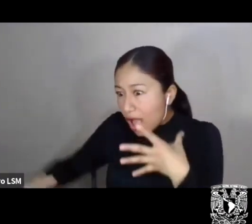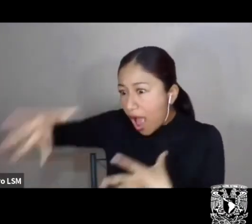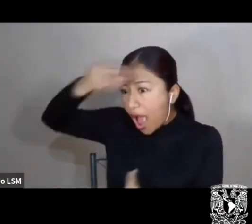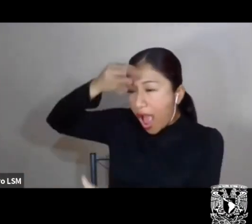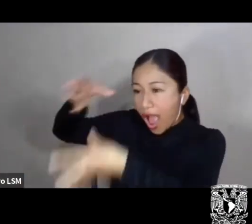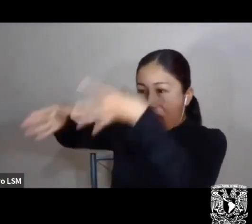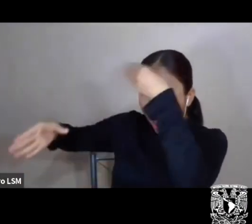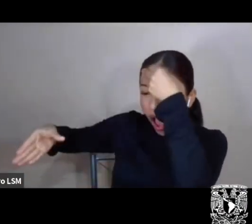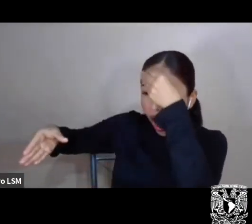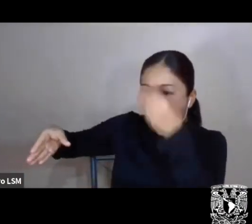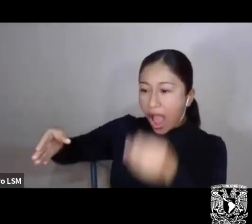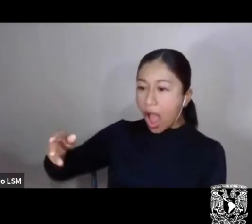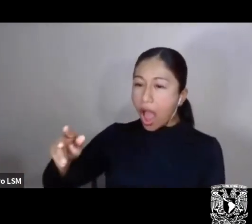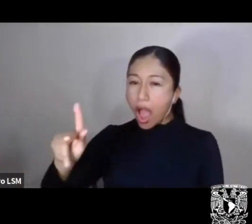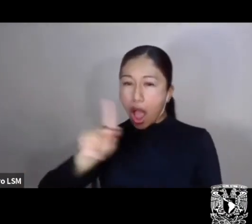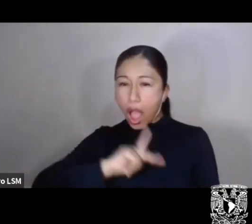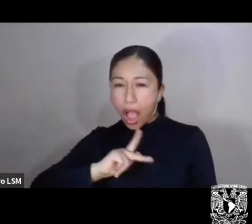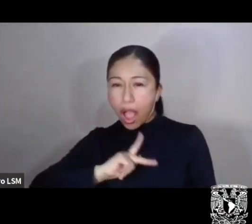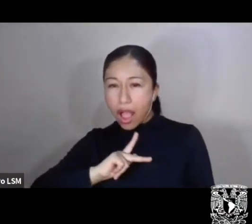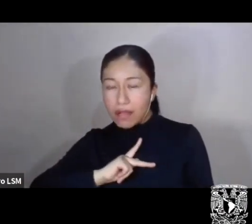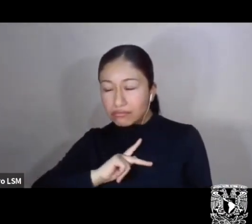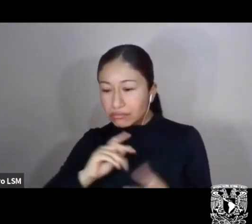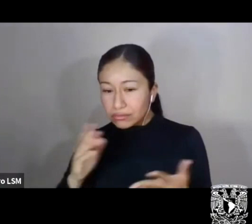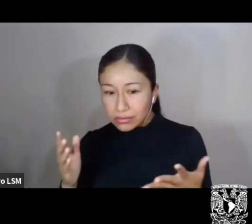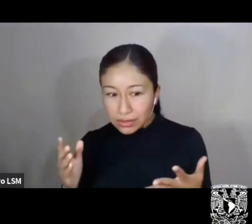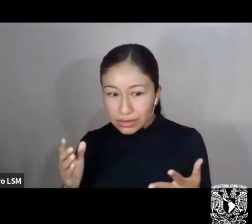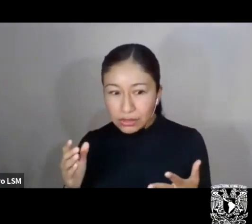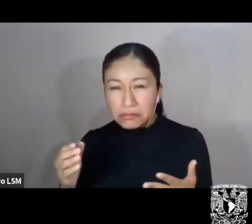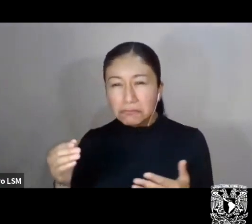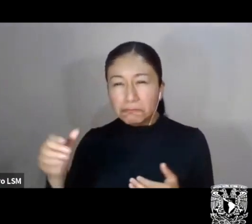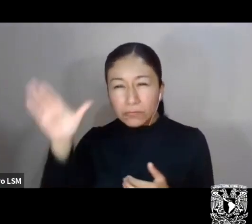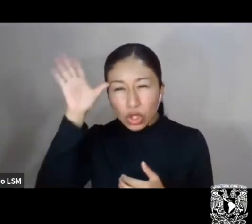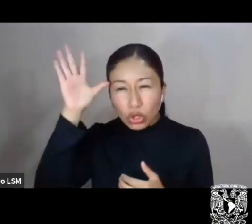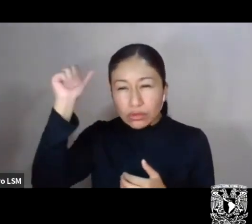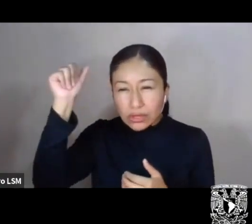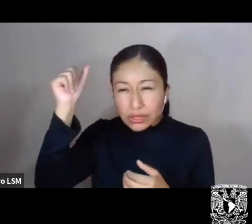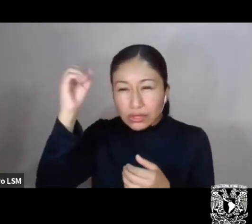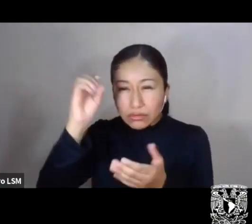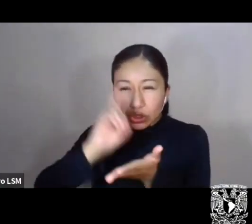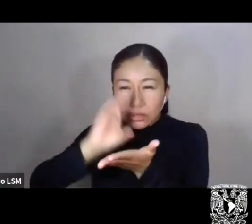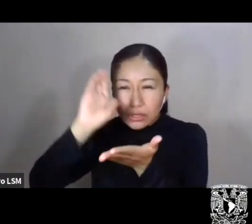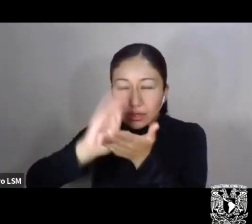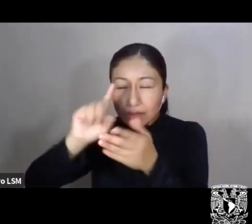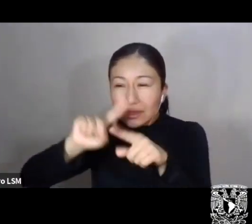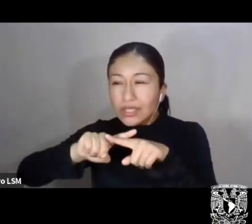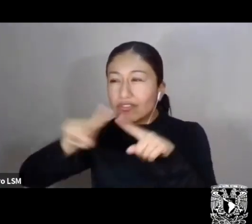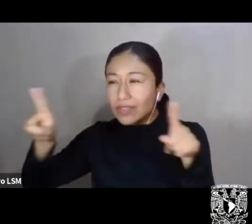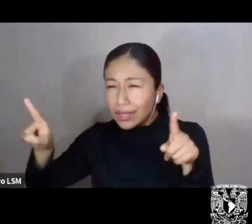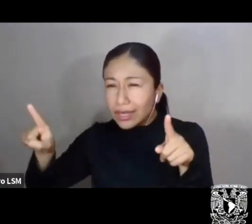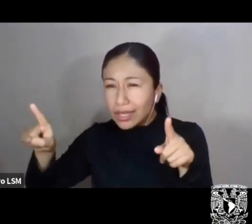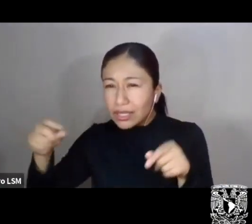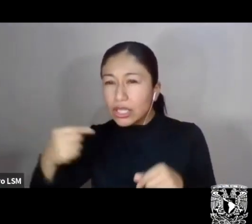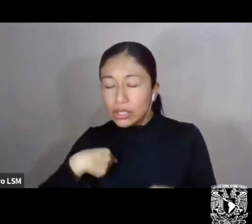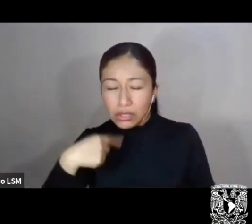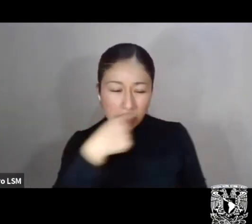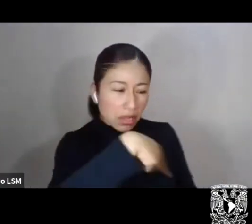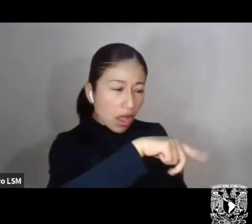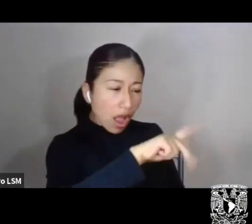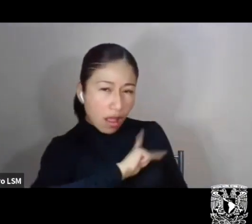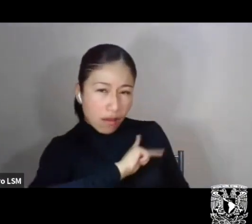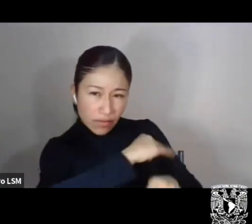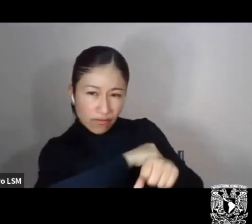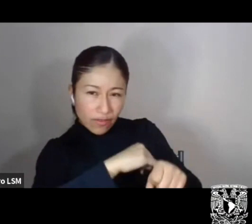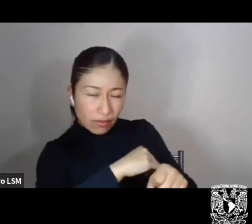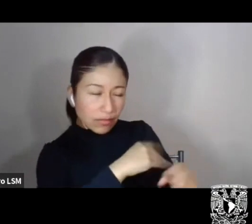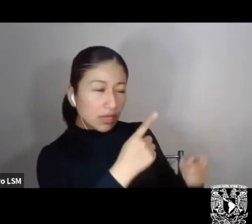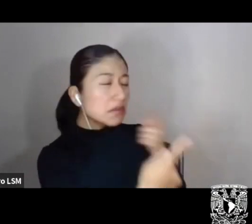la discapacidad. Entonces, pues lo que hago más bien es dialogar, ¿no? Y tratar de también compartir con